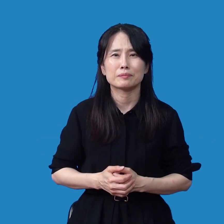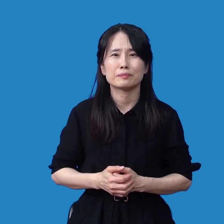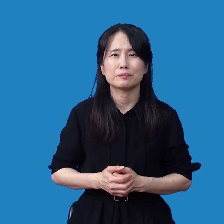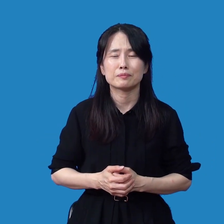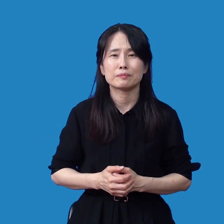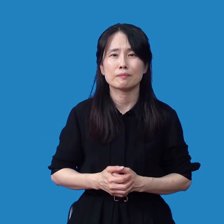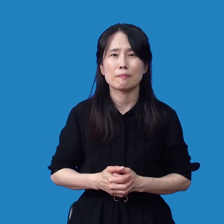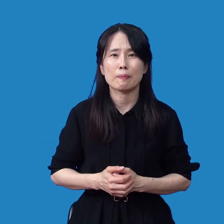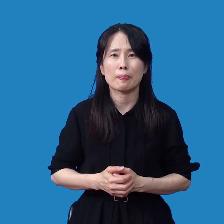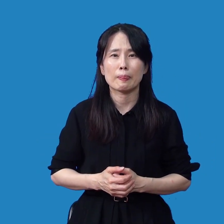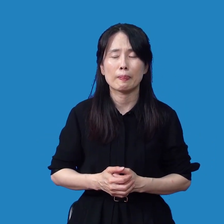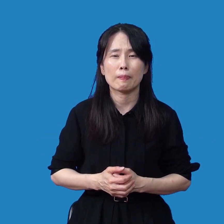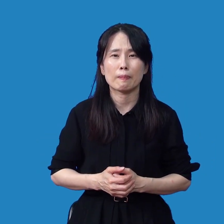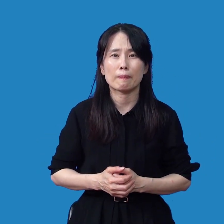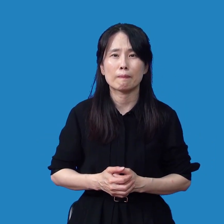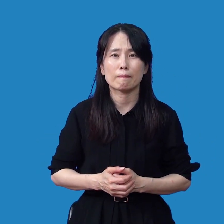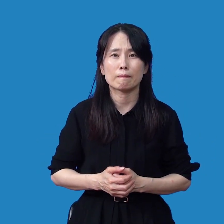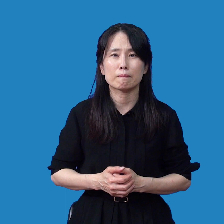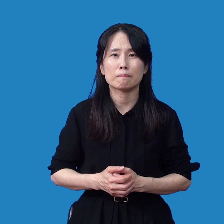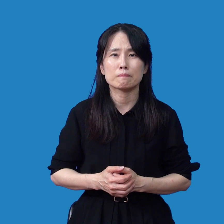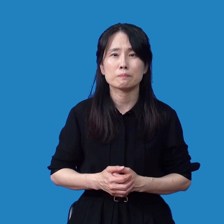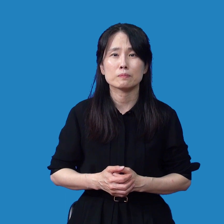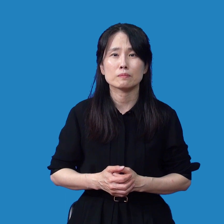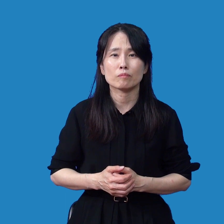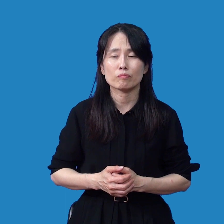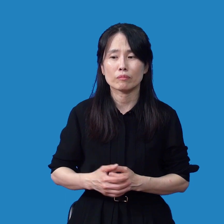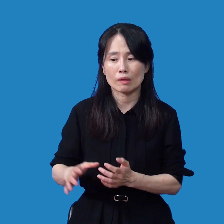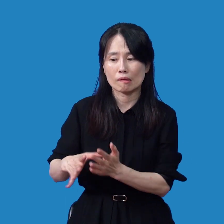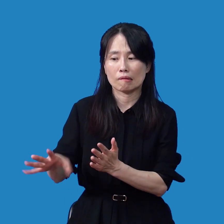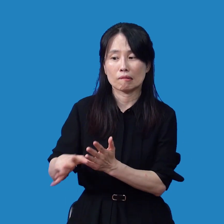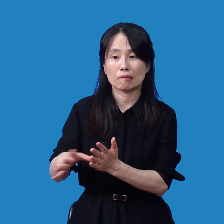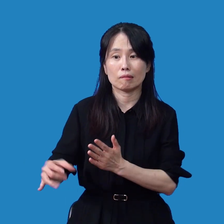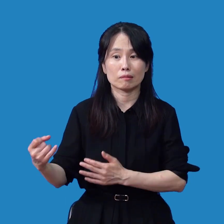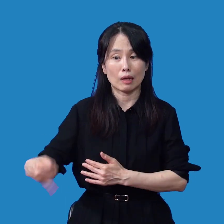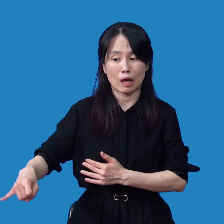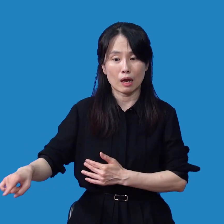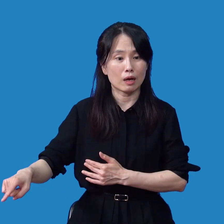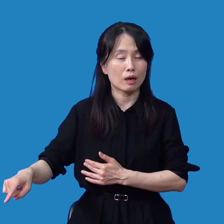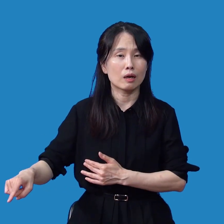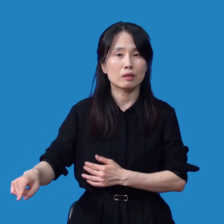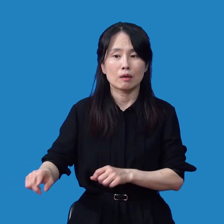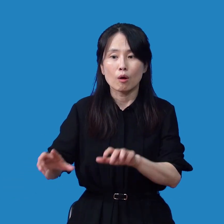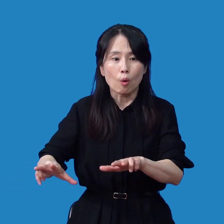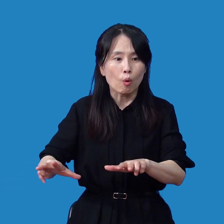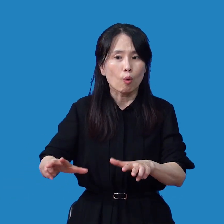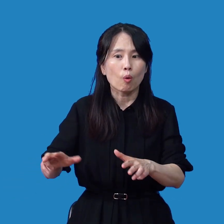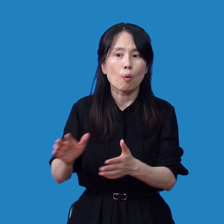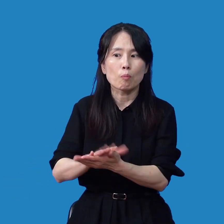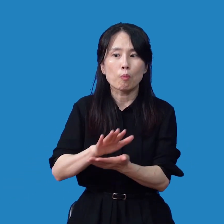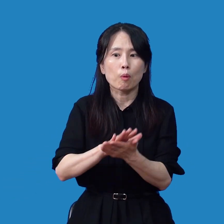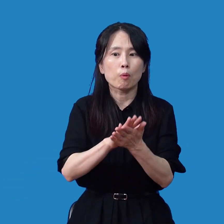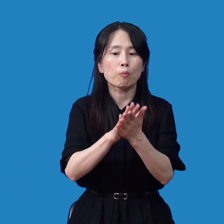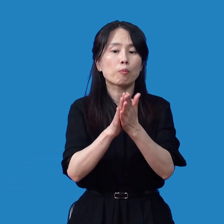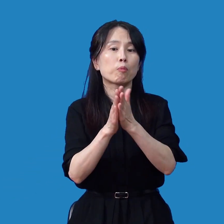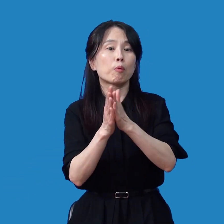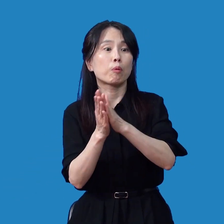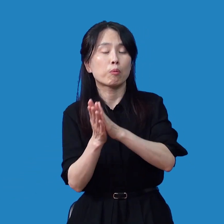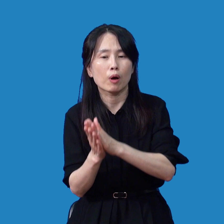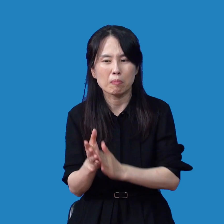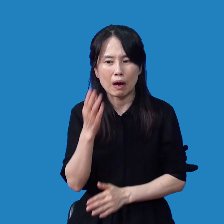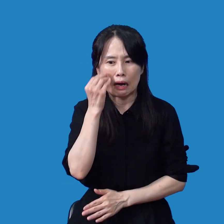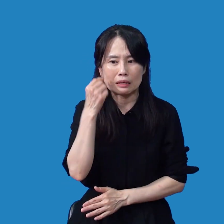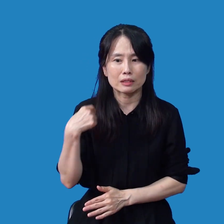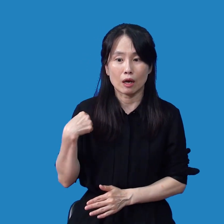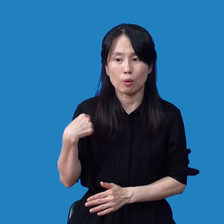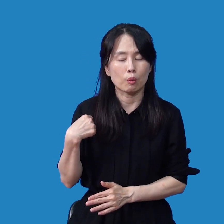했습니다. 그리고 삐딱했던 딸이 놀랍게도 변했습니다. 이상 야릇한